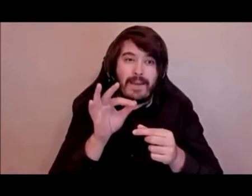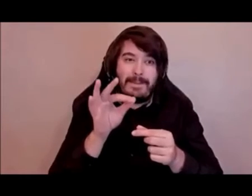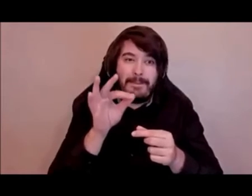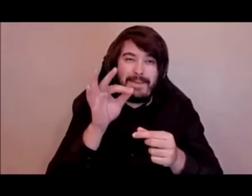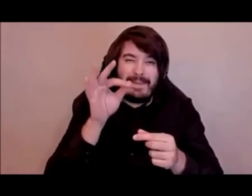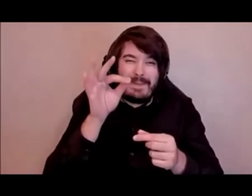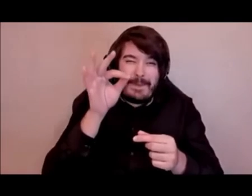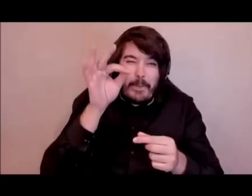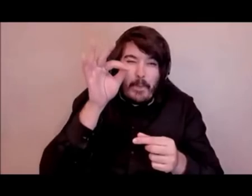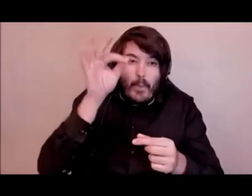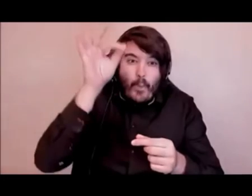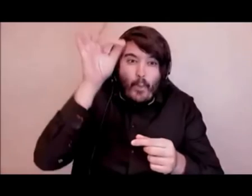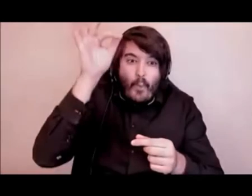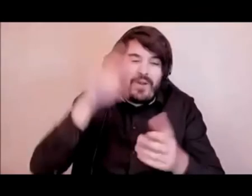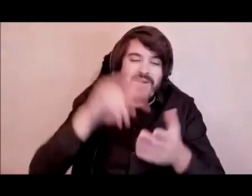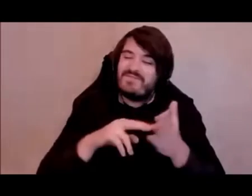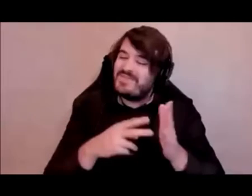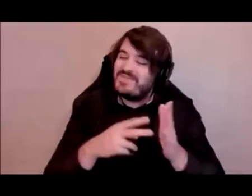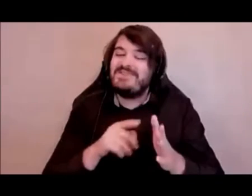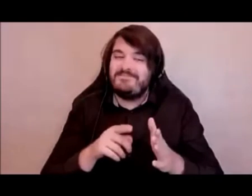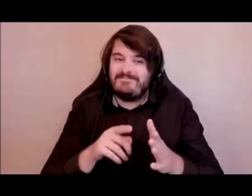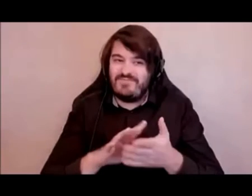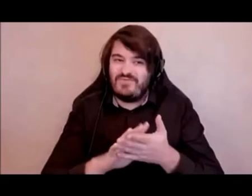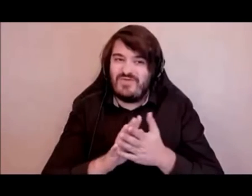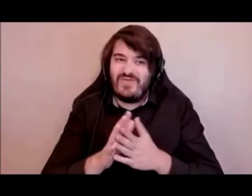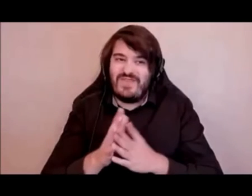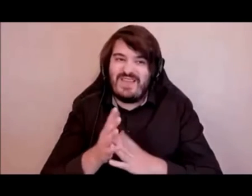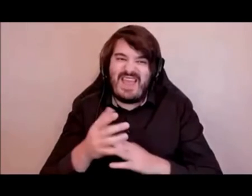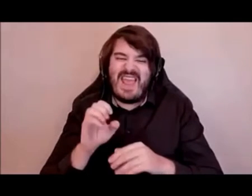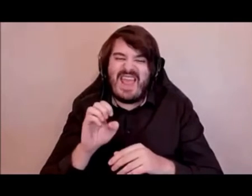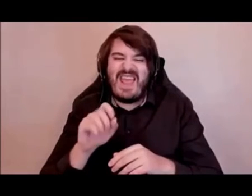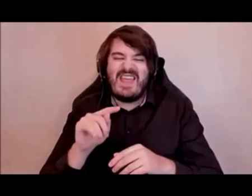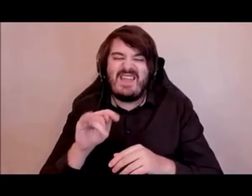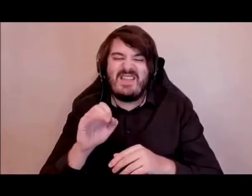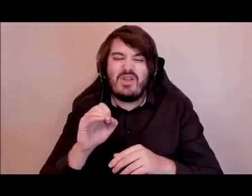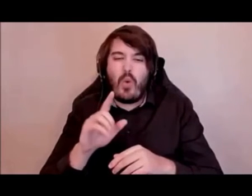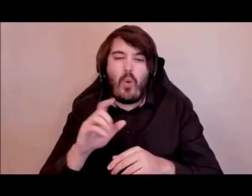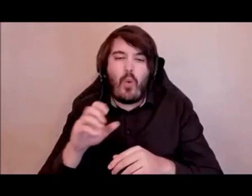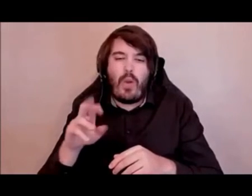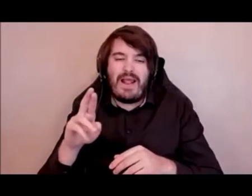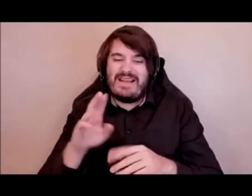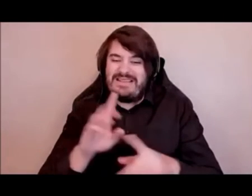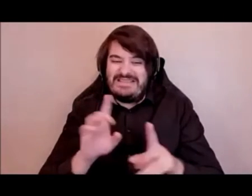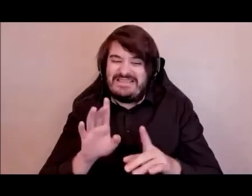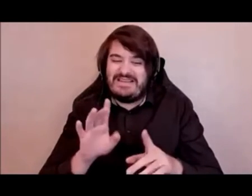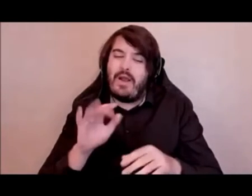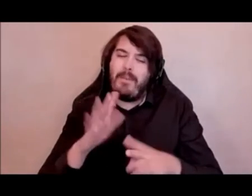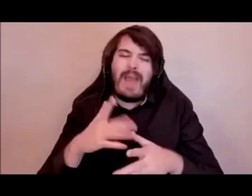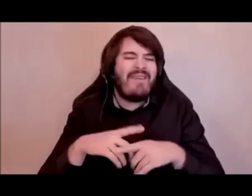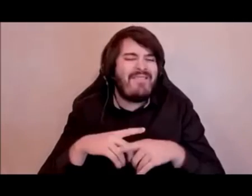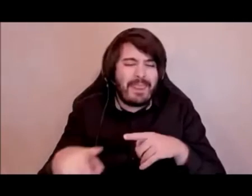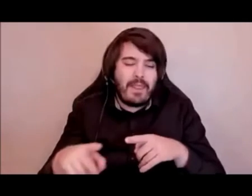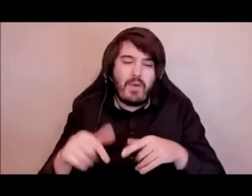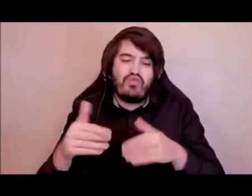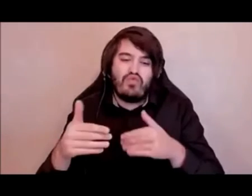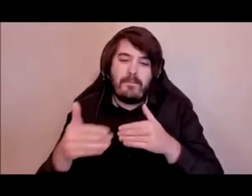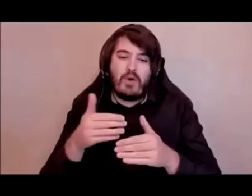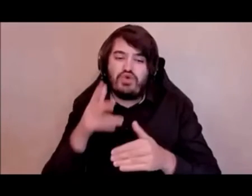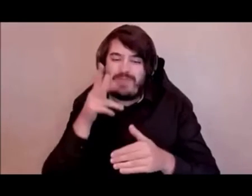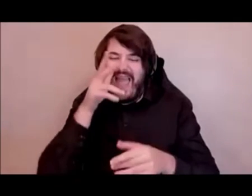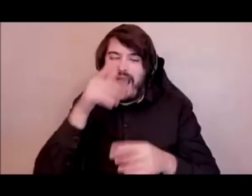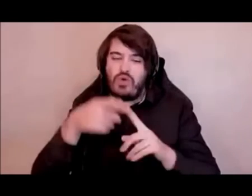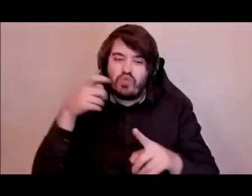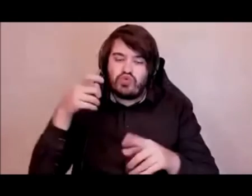ça vers le haut, ça veut dire que c'est en train de s'étioler. Puis vous pouvez éviter cela en les rapprochant d'une source de